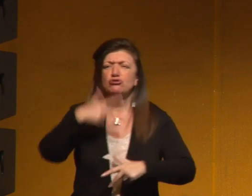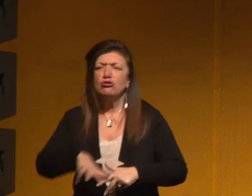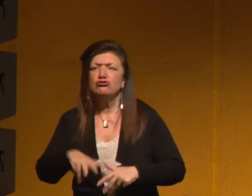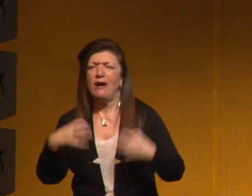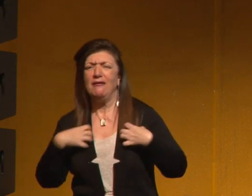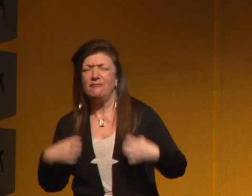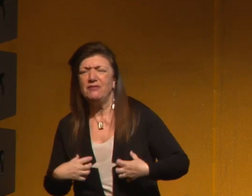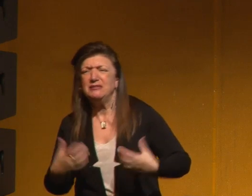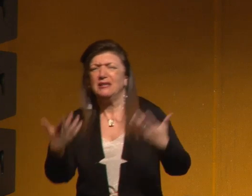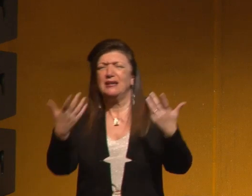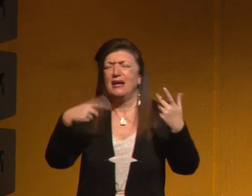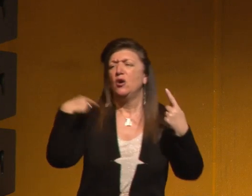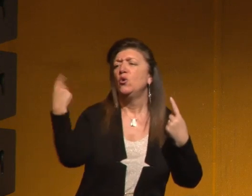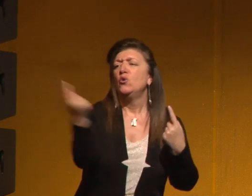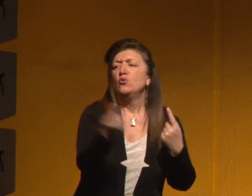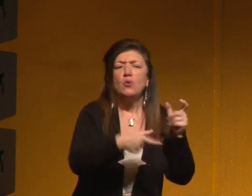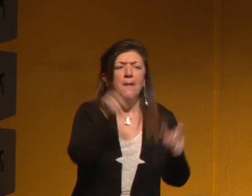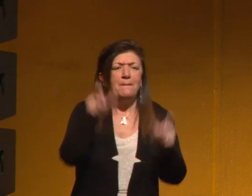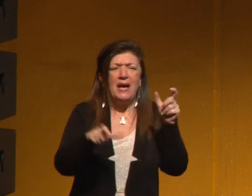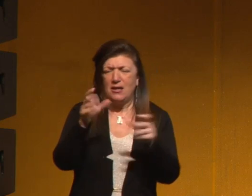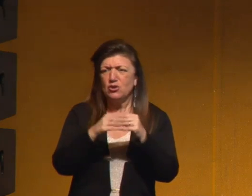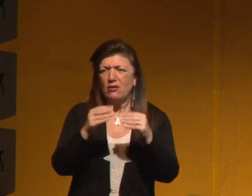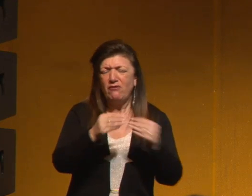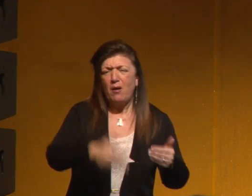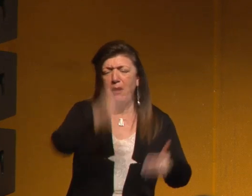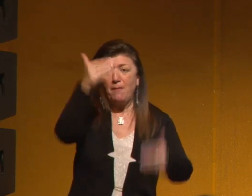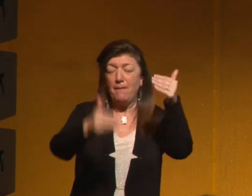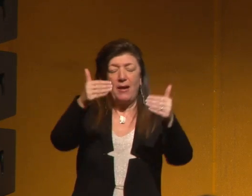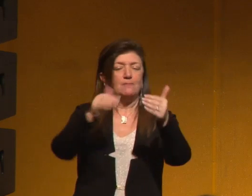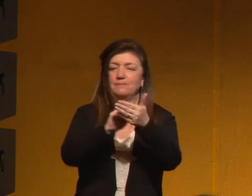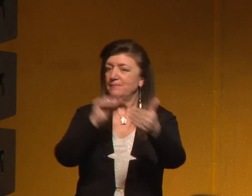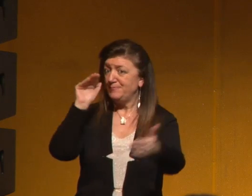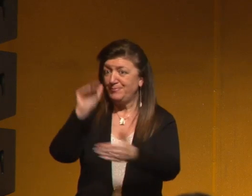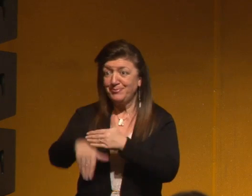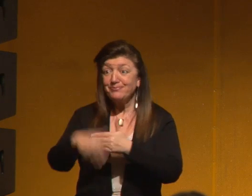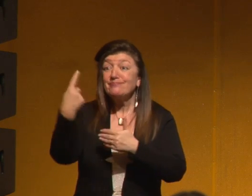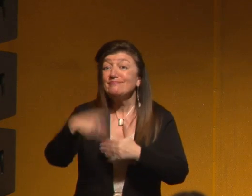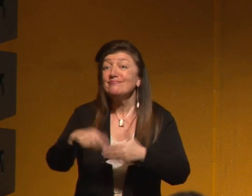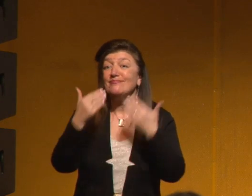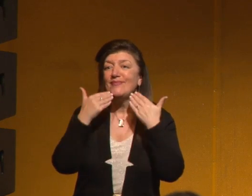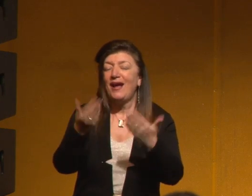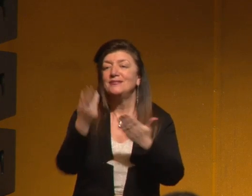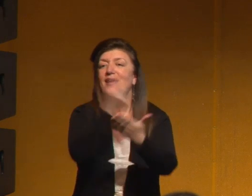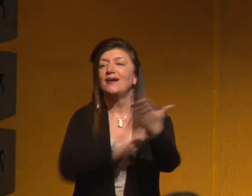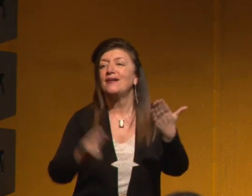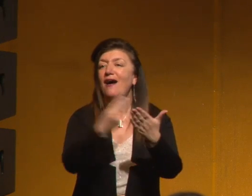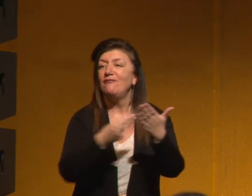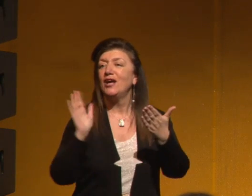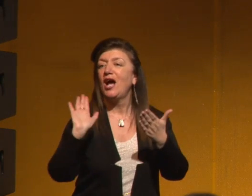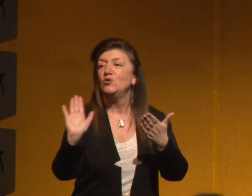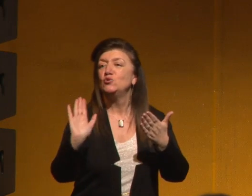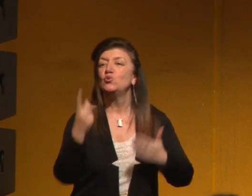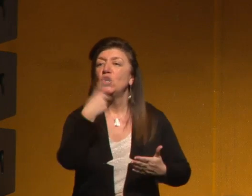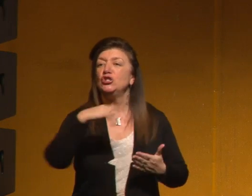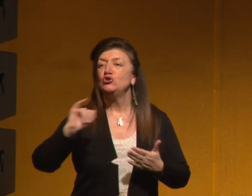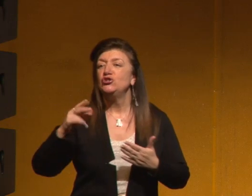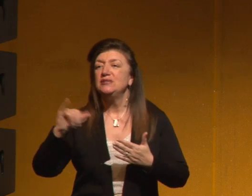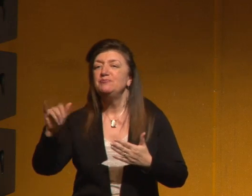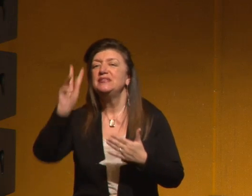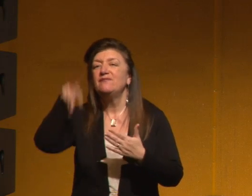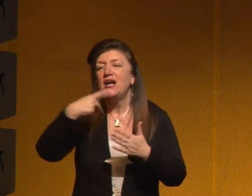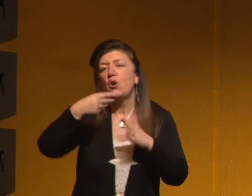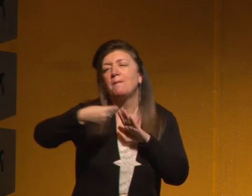individui per questo il tema di quest'anno così ben rappresentato dalla grafica di gipi e noi le quinte messaggio che vogliamo